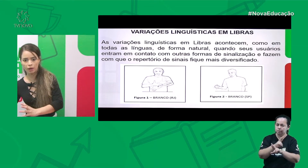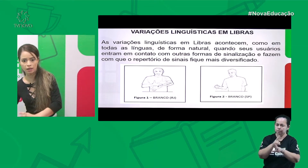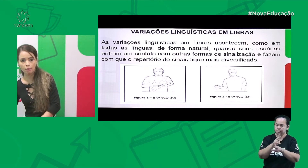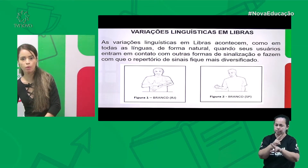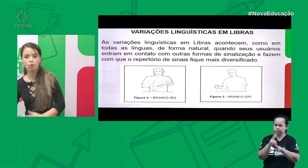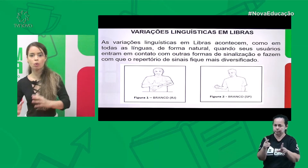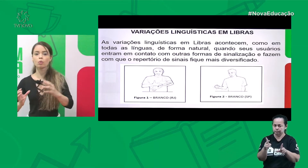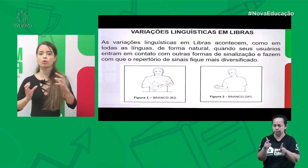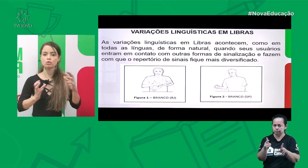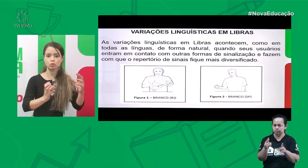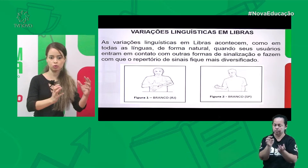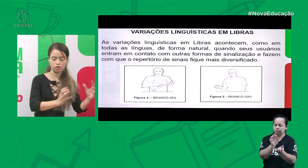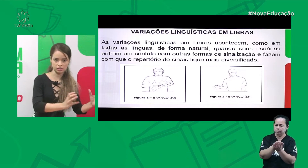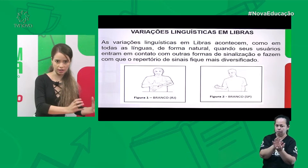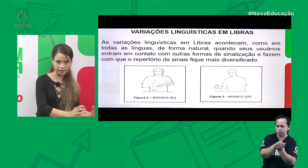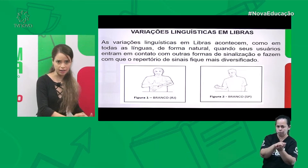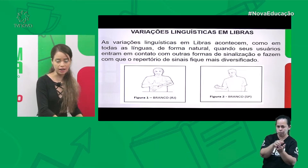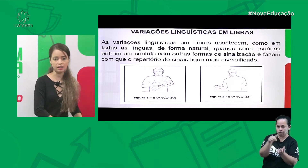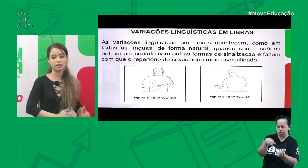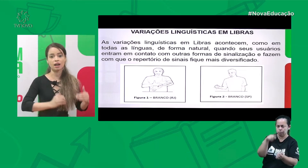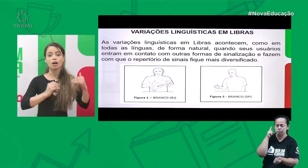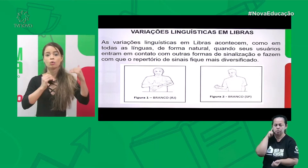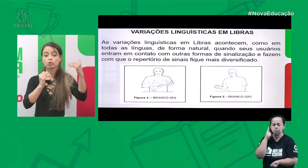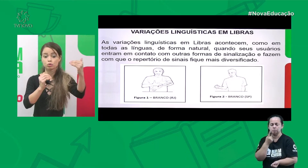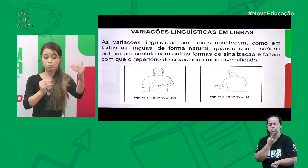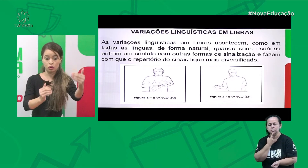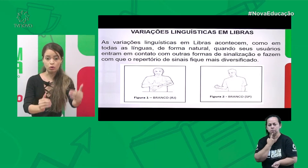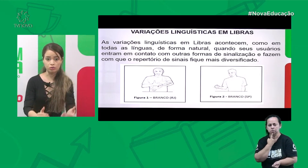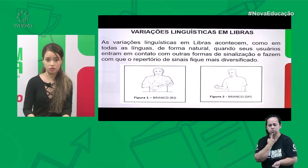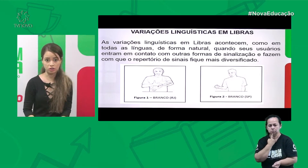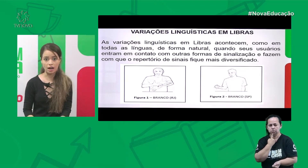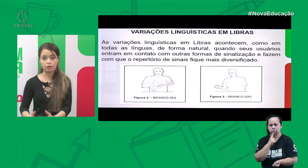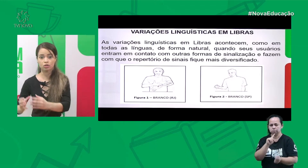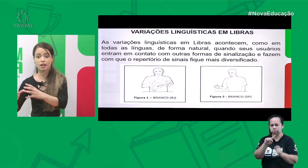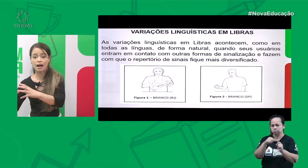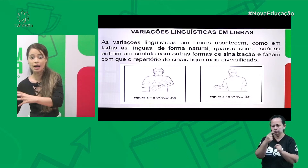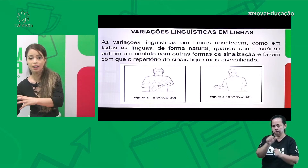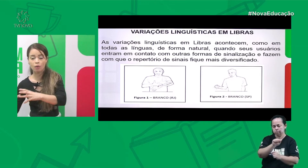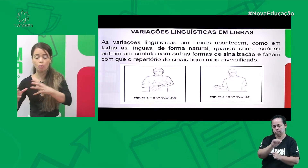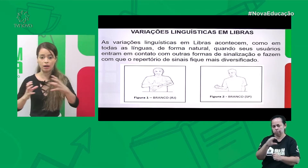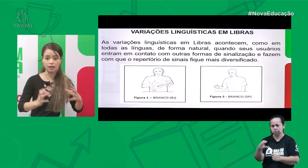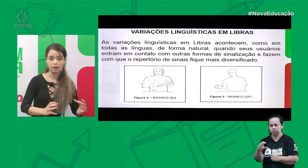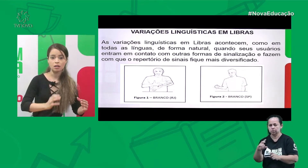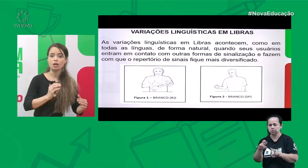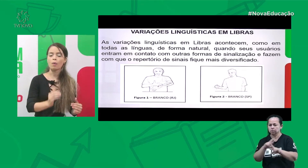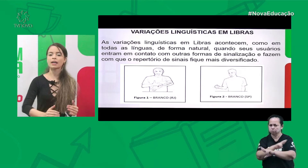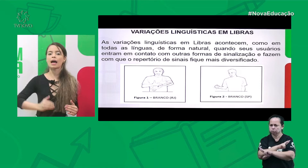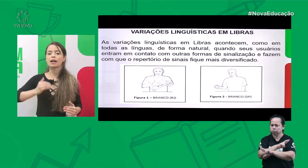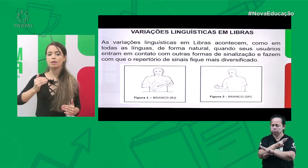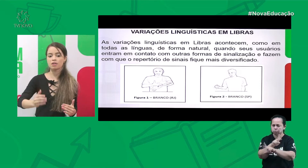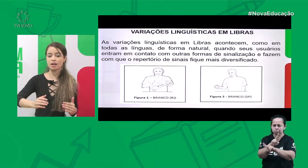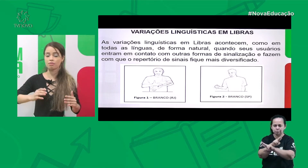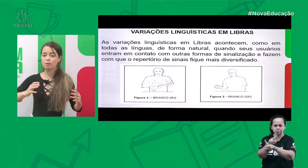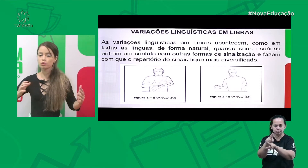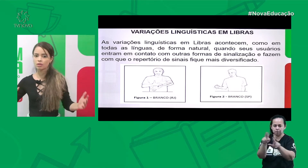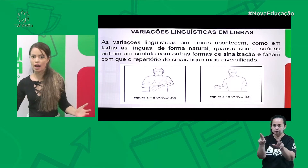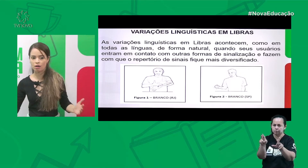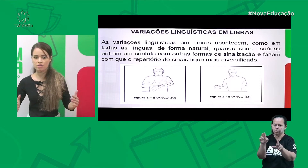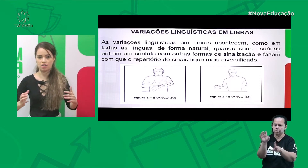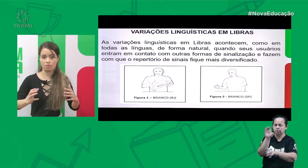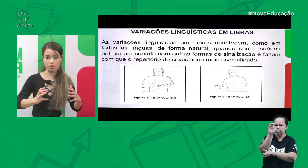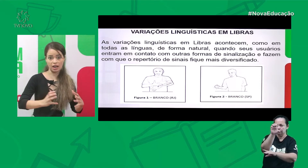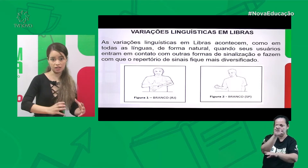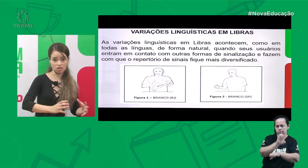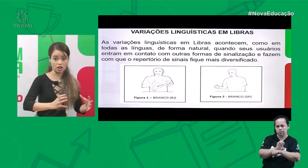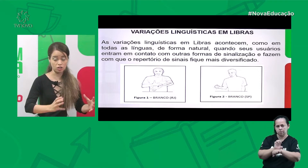de Pernambuco, os surdos de Santa Catarina, os surdos de outros estados, cada um ali, não é que a Libras ela vai mudar, ela vai